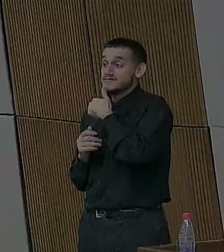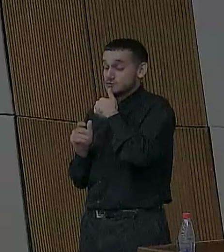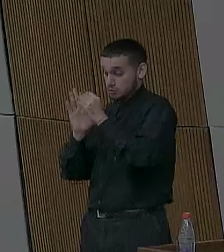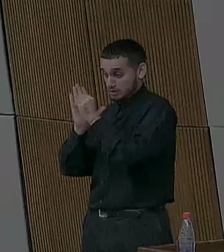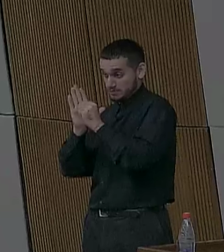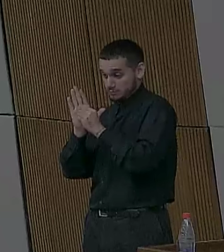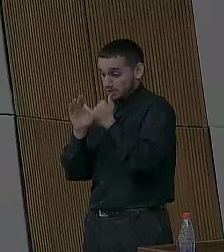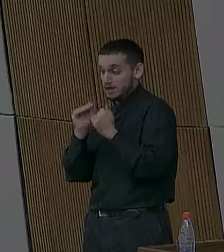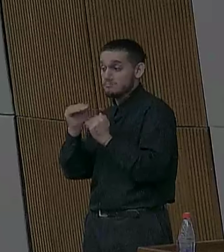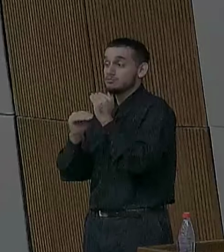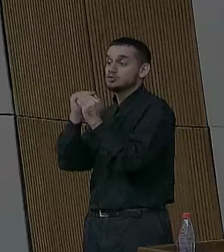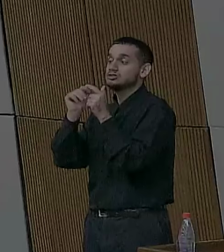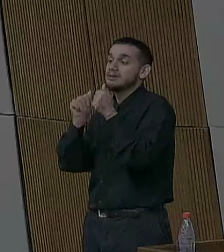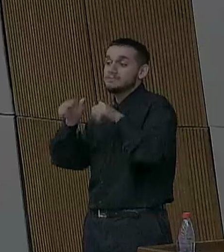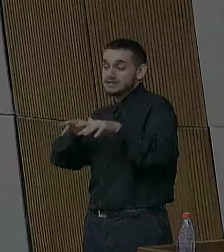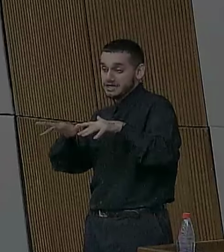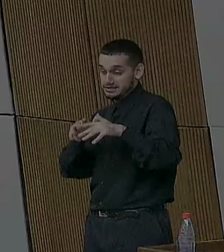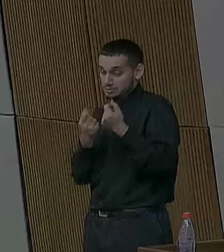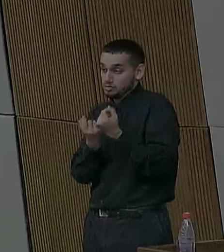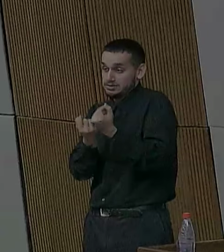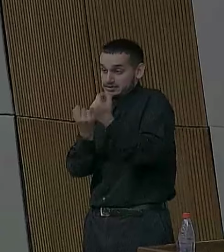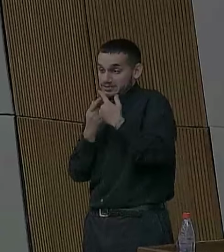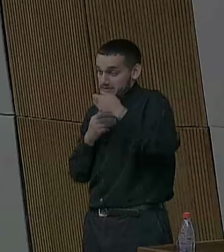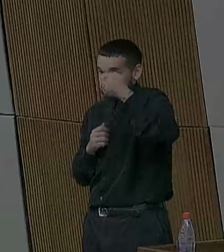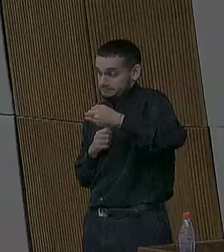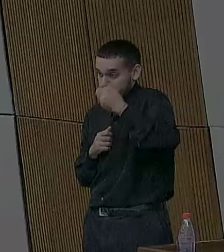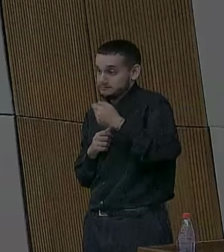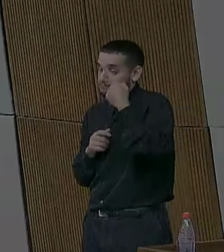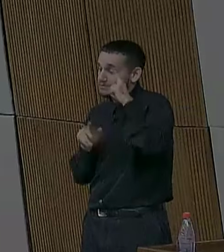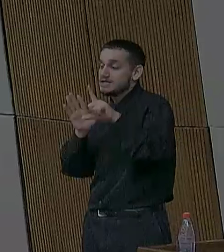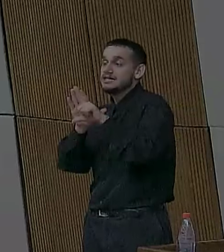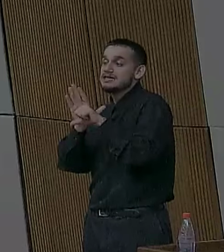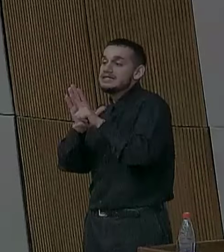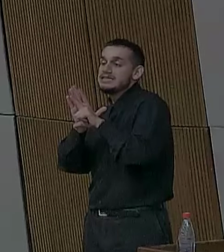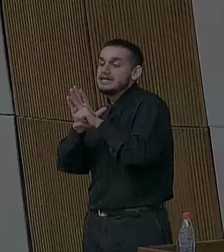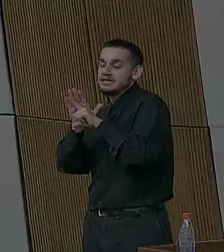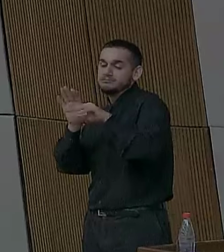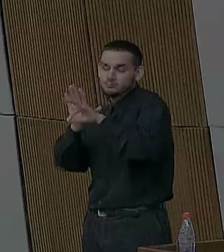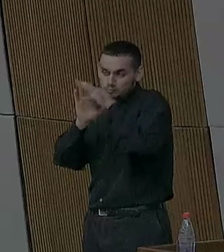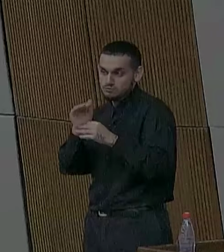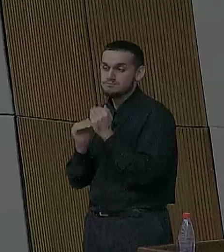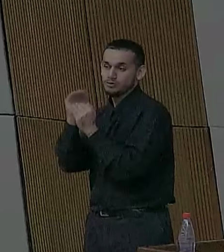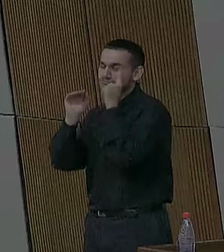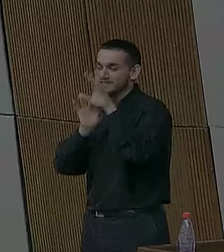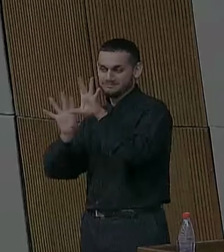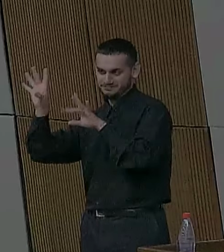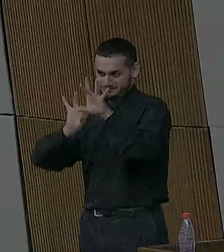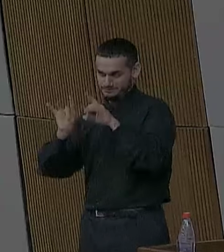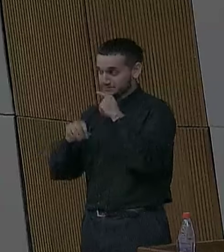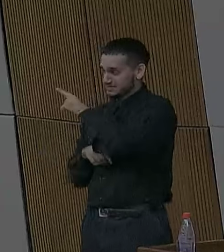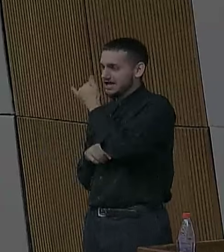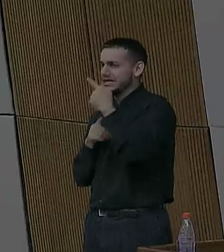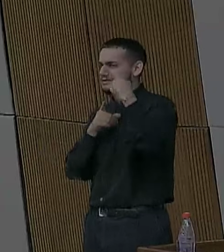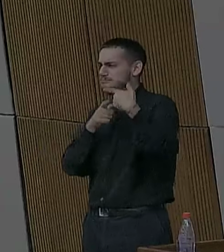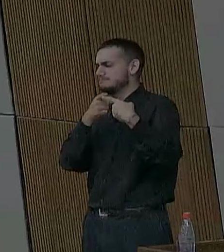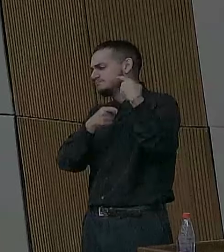llegar hasta el proceso administrativo que garantice la efectividad en la implementación del proceso. Porque nosotros tuvimos varias discusiones con el